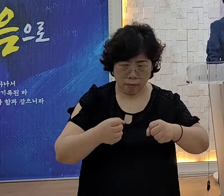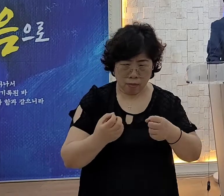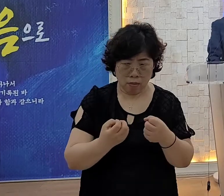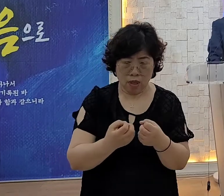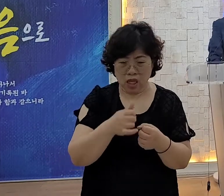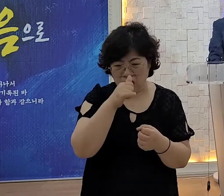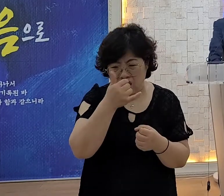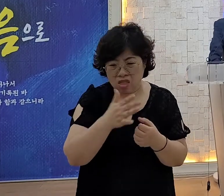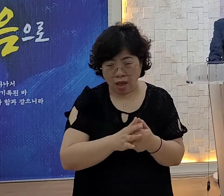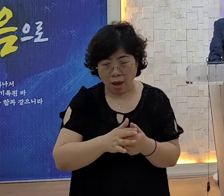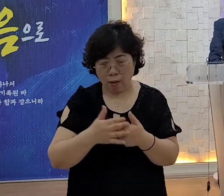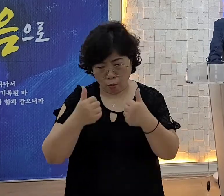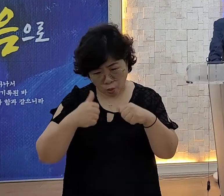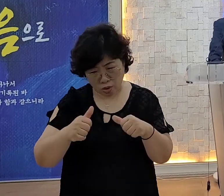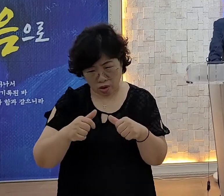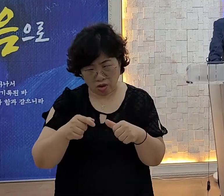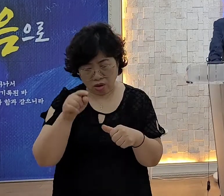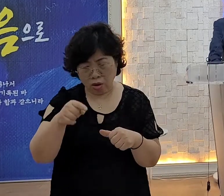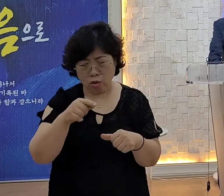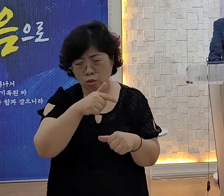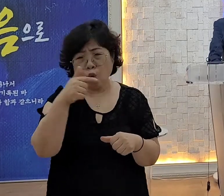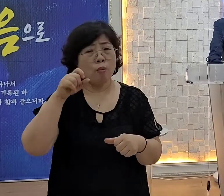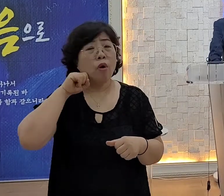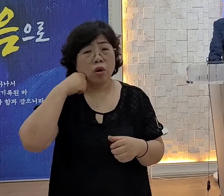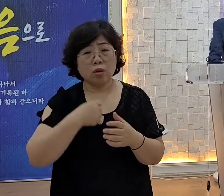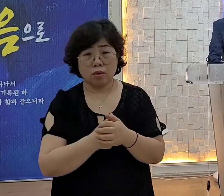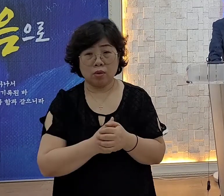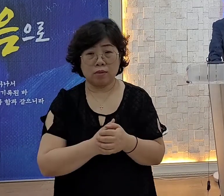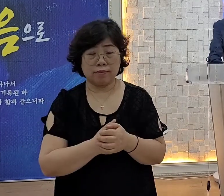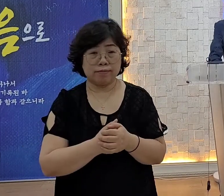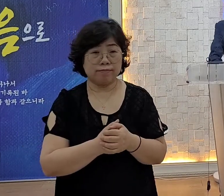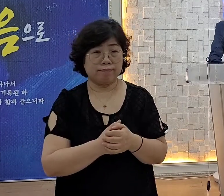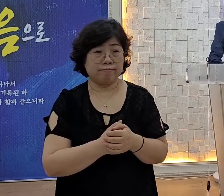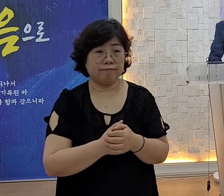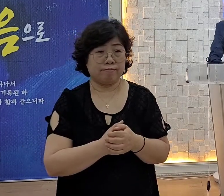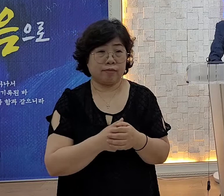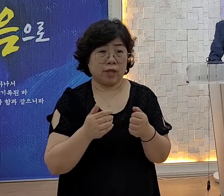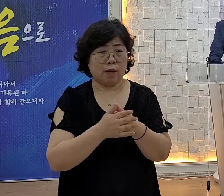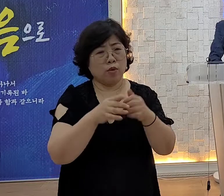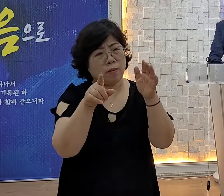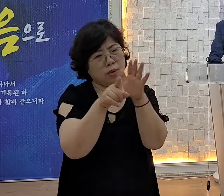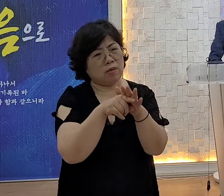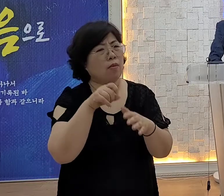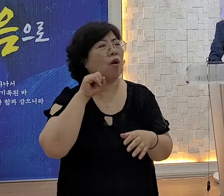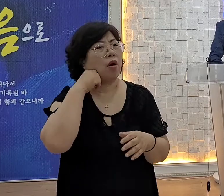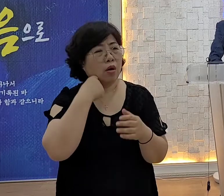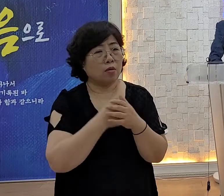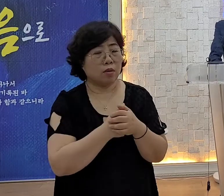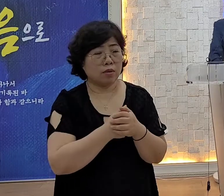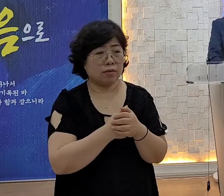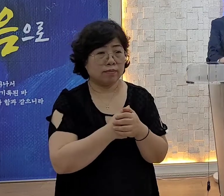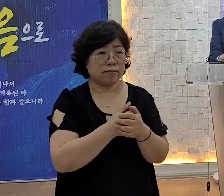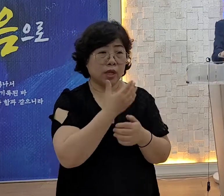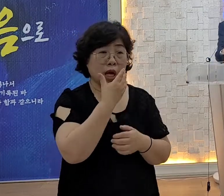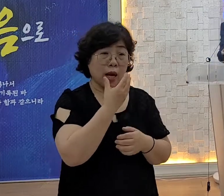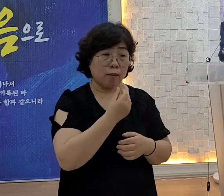그래서 믿음이라는 게 어렵게 한 뜻이에요. 여러분 아브라함이 의인이 될 수 있었던 것은